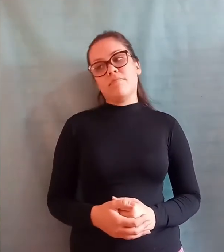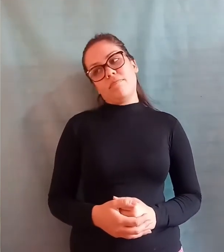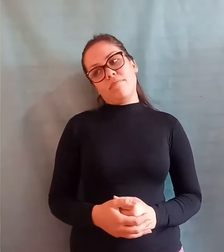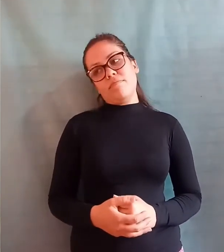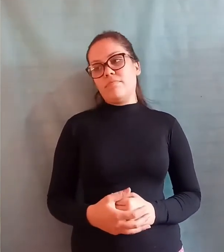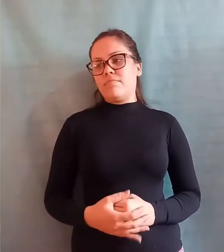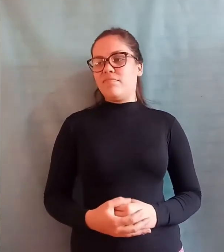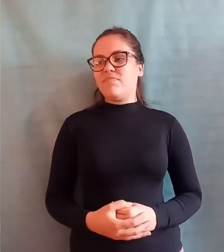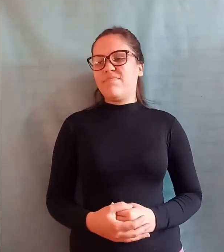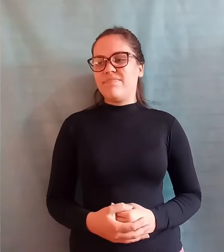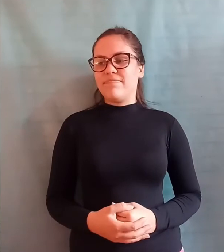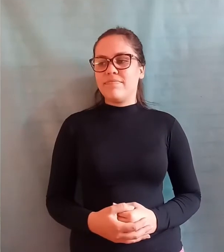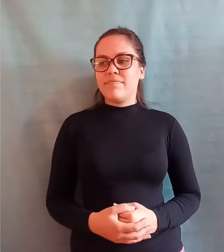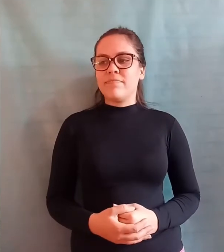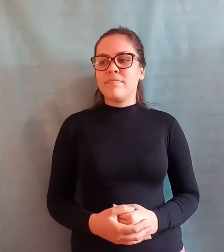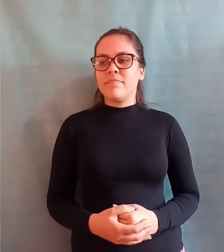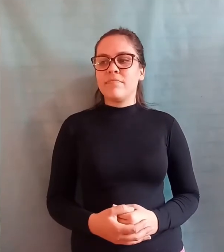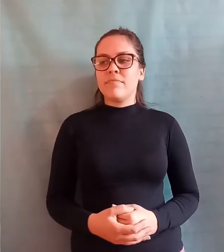organizando.